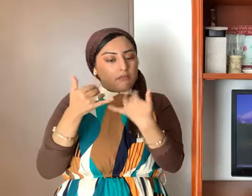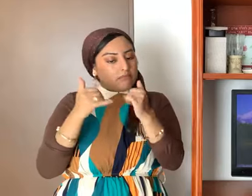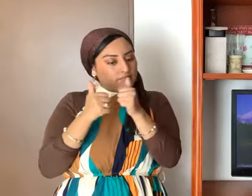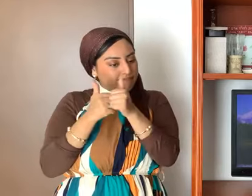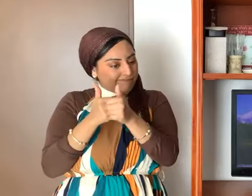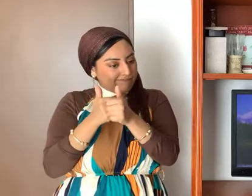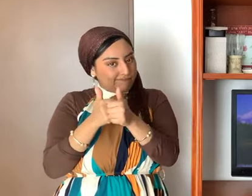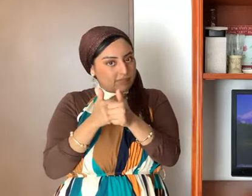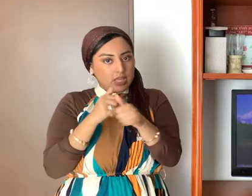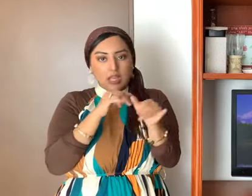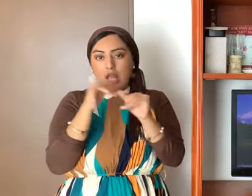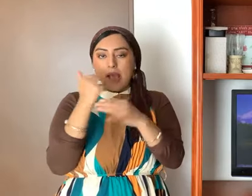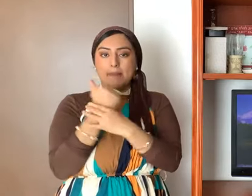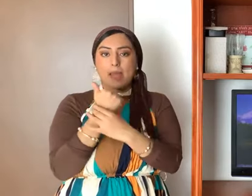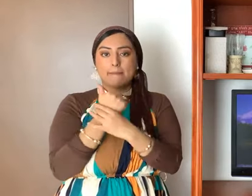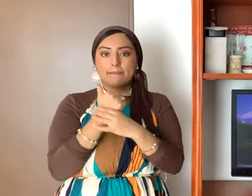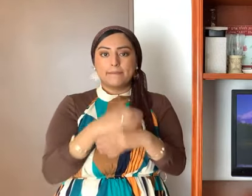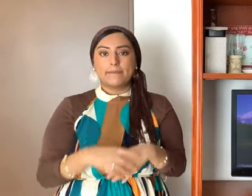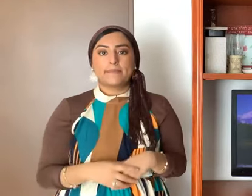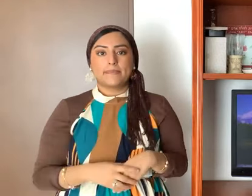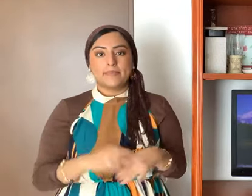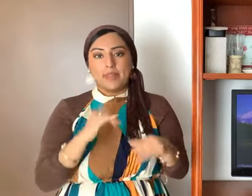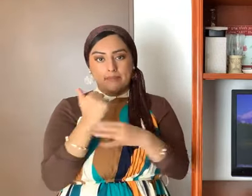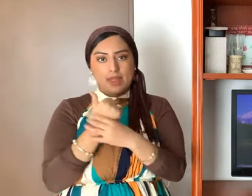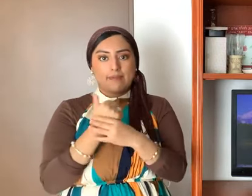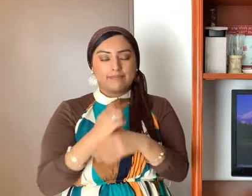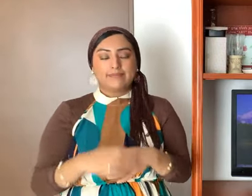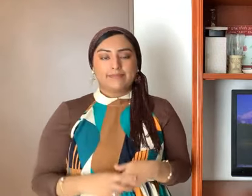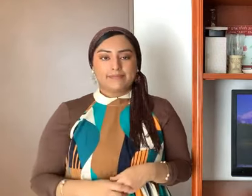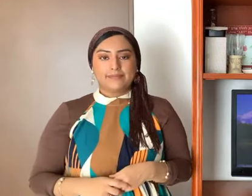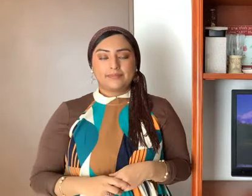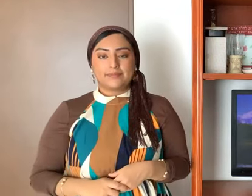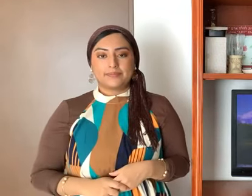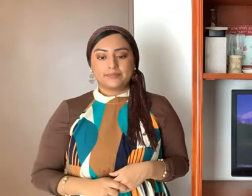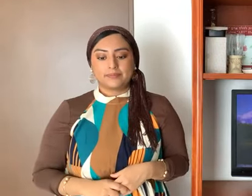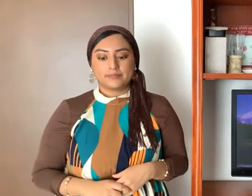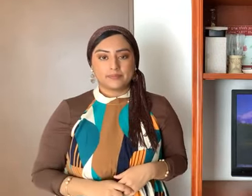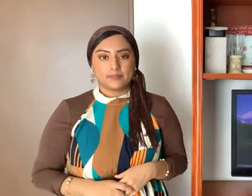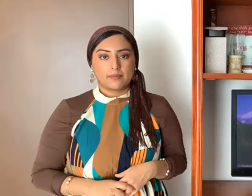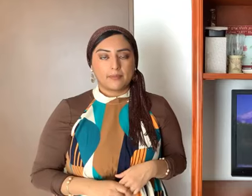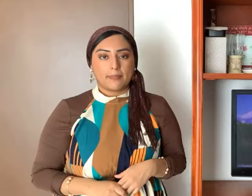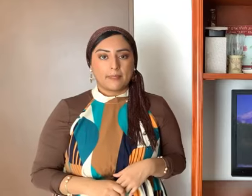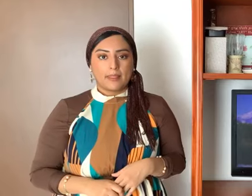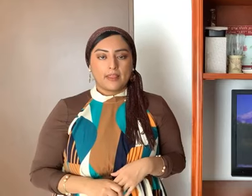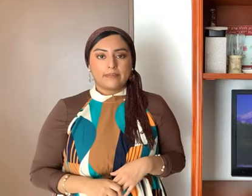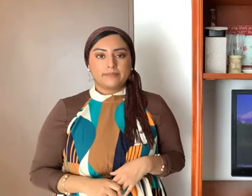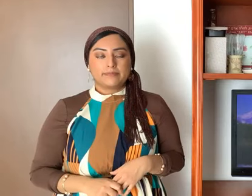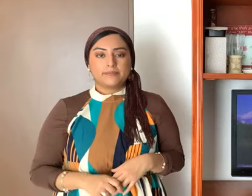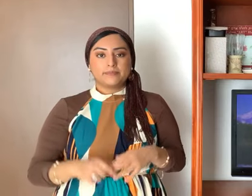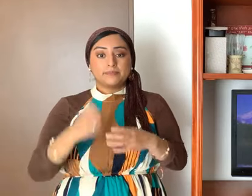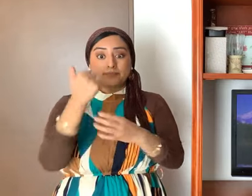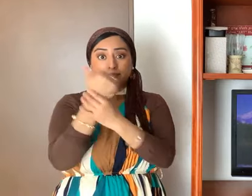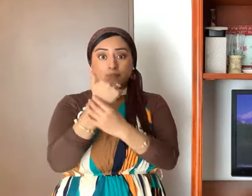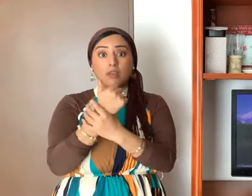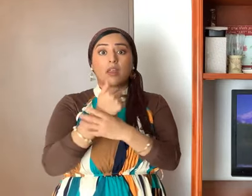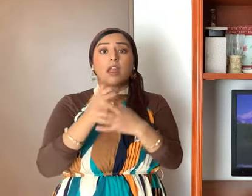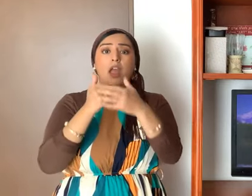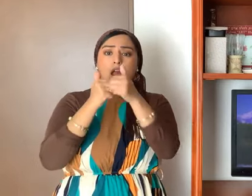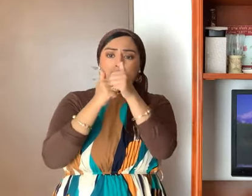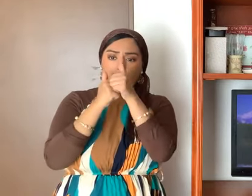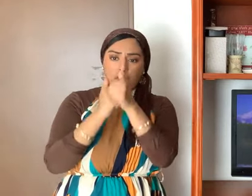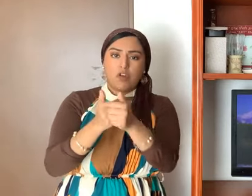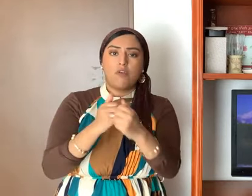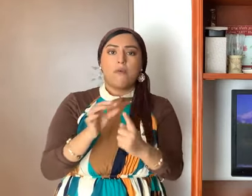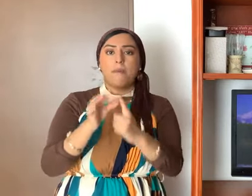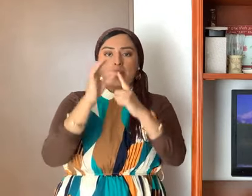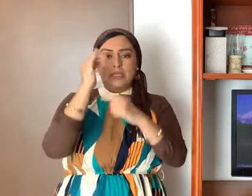seguirás adelante. Como Abraham. Bueno, como Abraham ahora, ¿verdad? Pero después Abraham. Como Abraham. Abraham siguió el